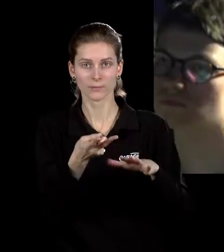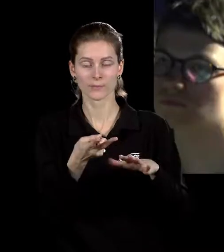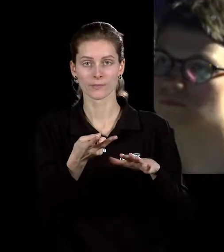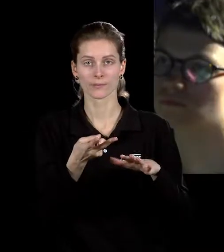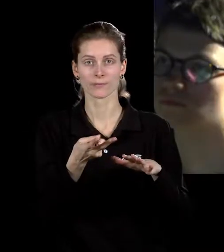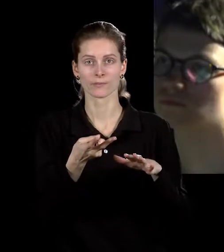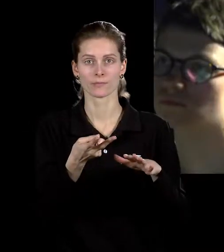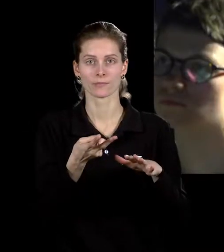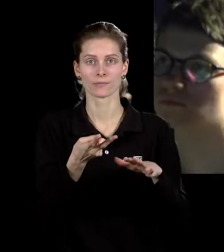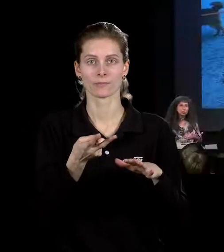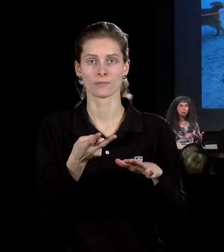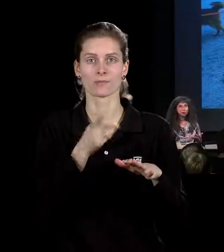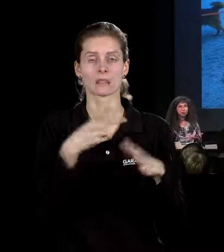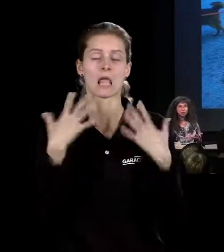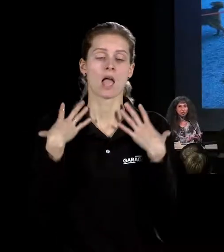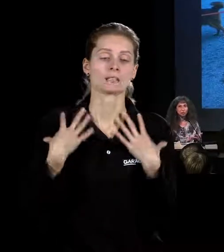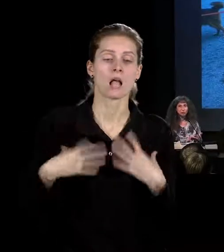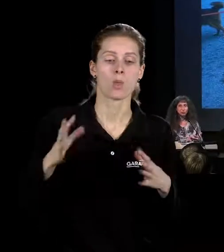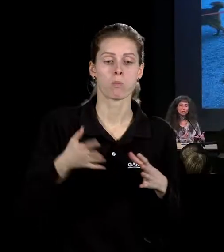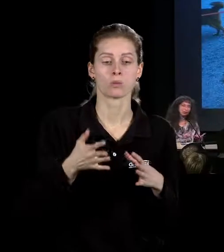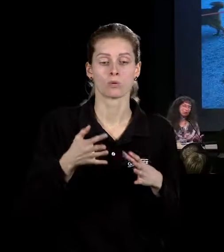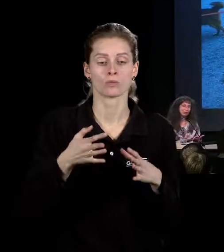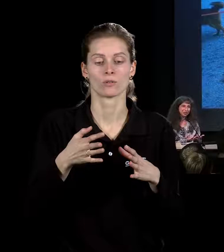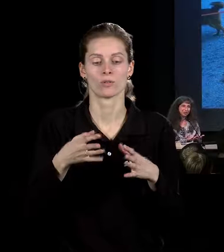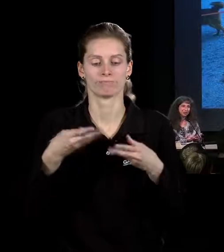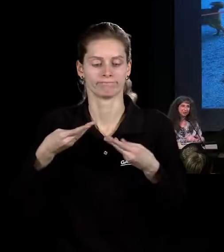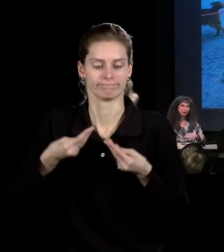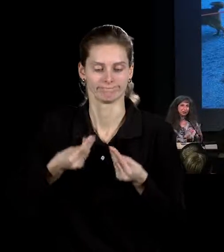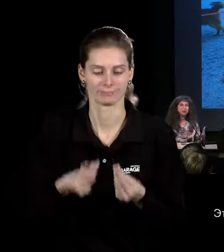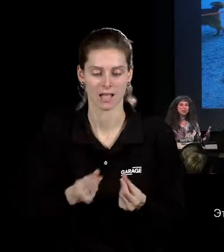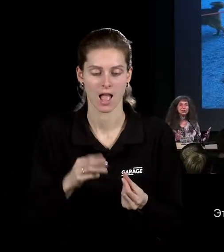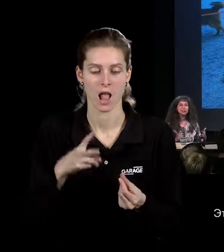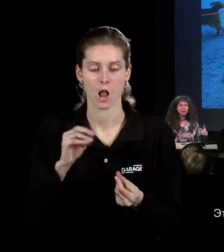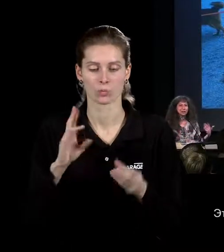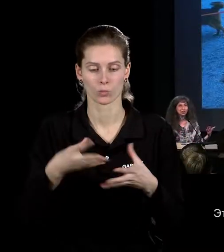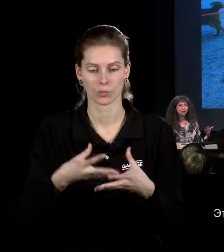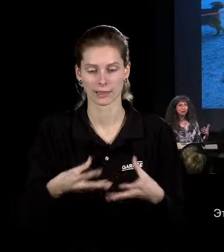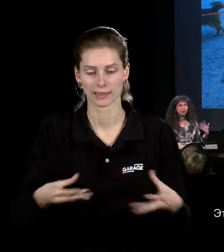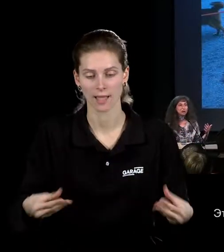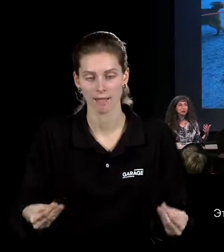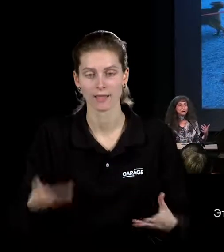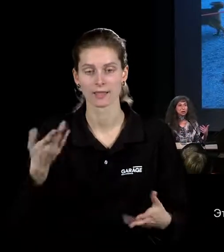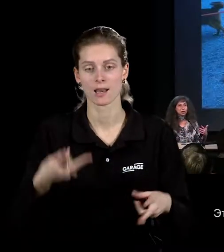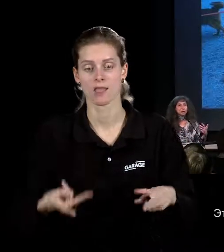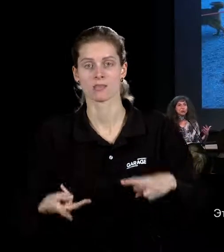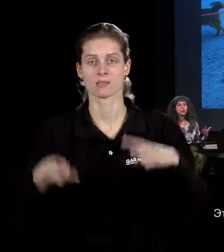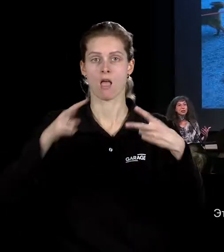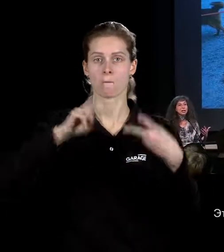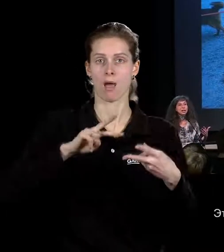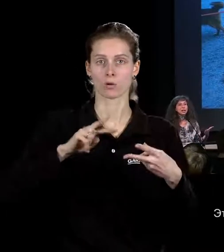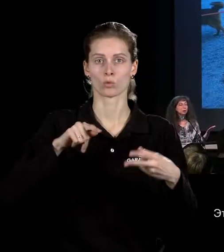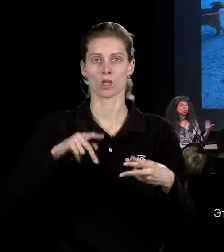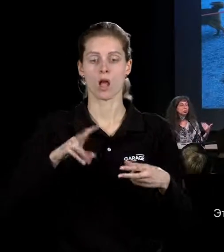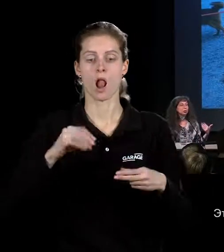момент, то ли его тело растопит этот лед, то ли этот лед заморозит его тело. Вот это взаимодействие со средой, взаимодействие очень